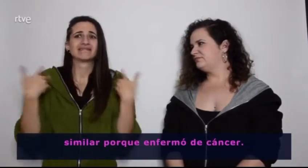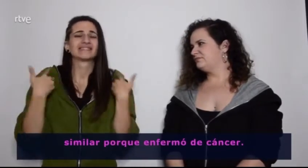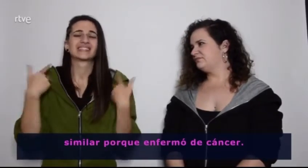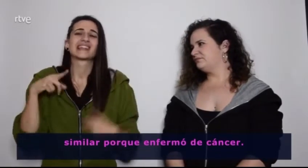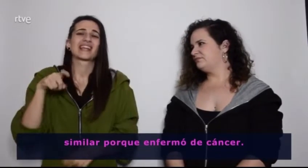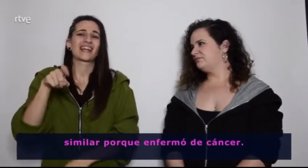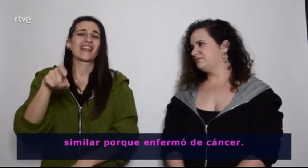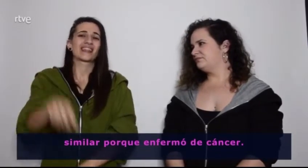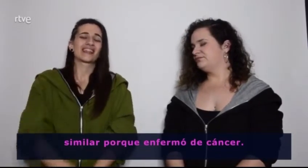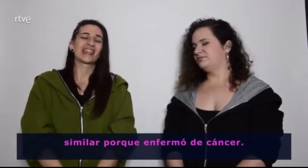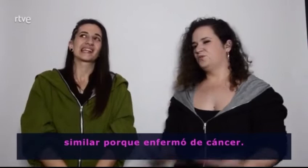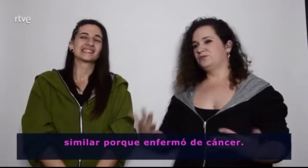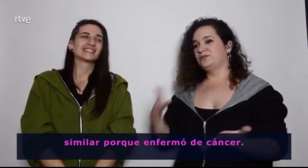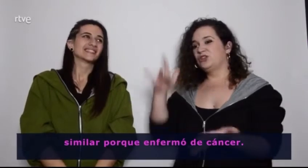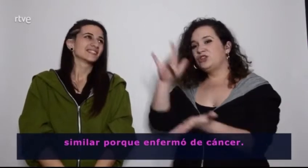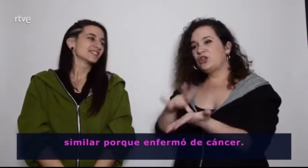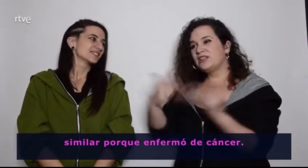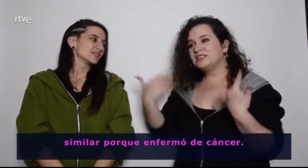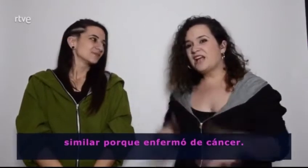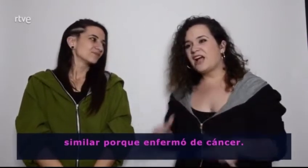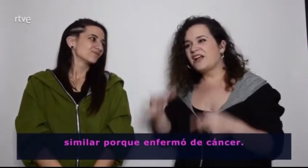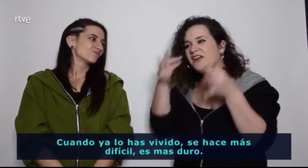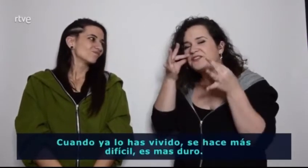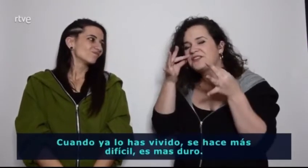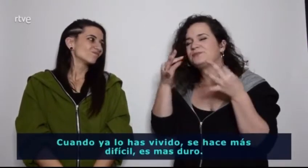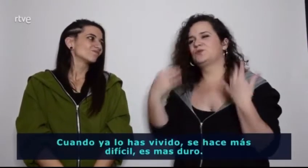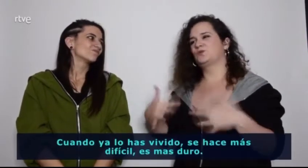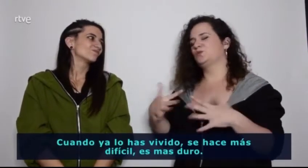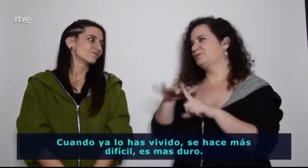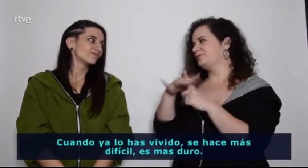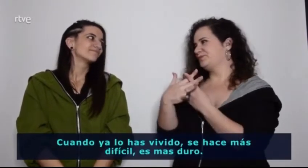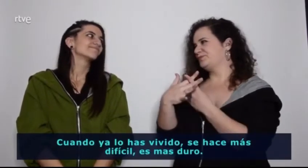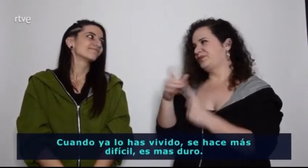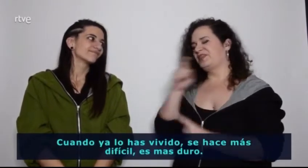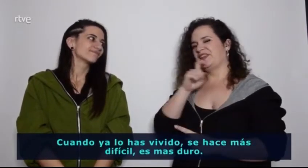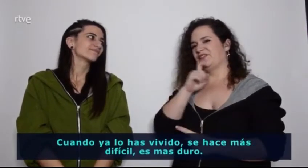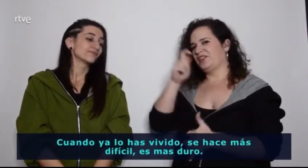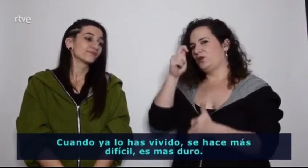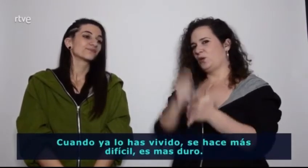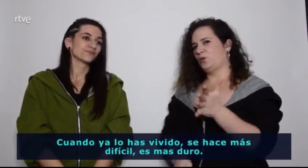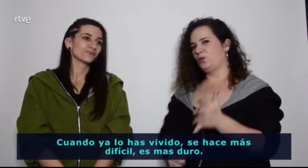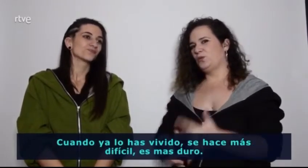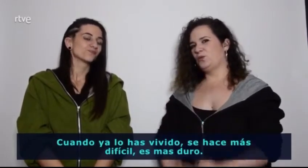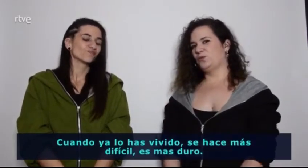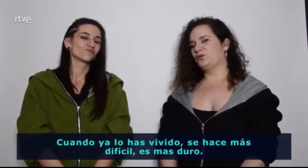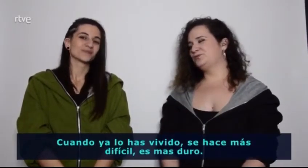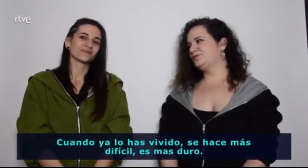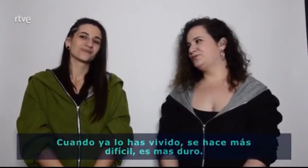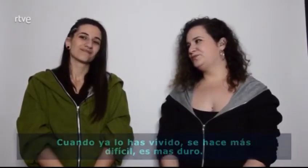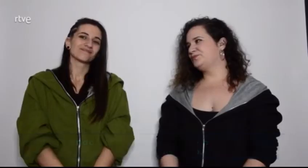de cáncer. Cuando ya lo has vivido, se hace más difícil, más duro.